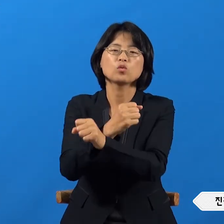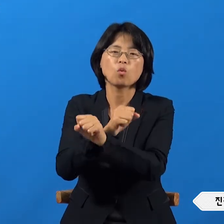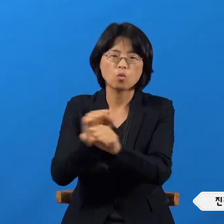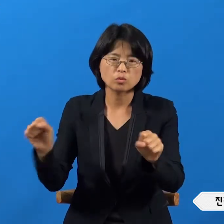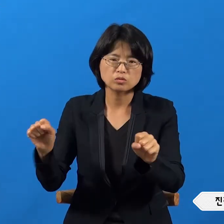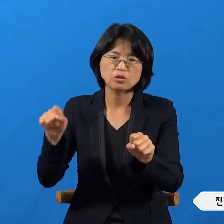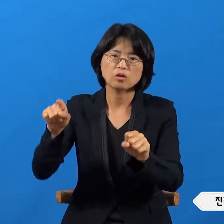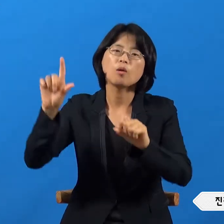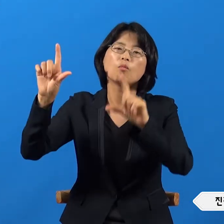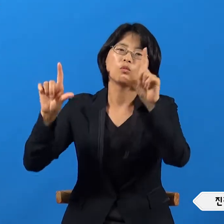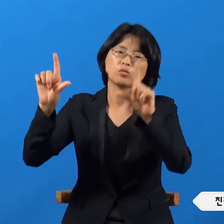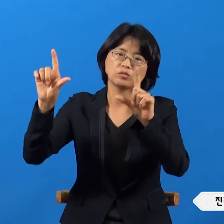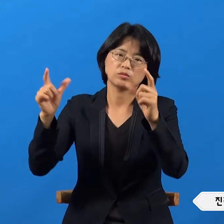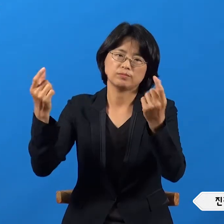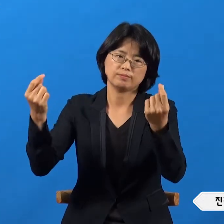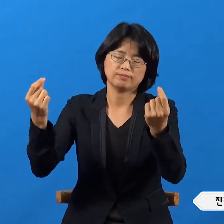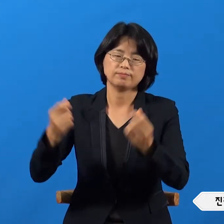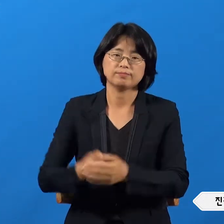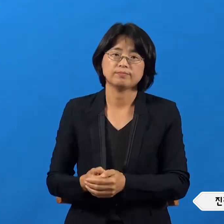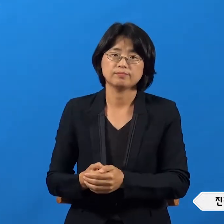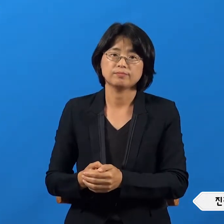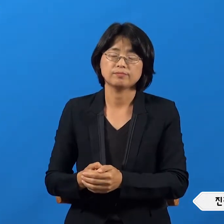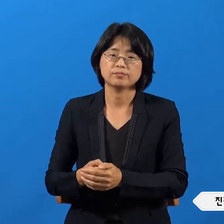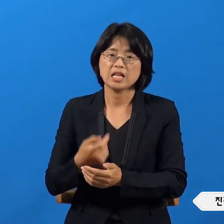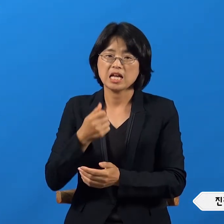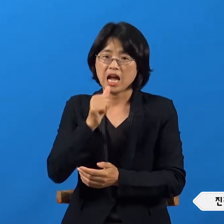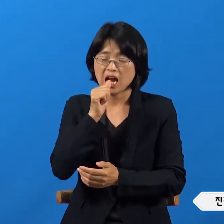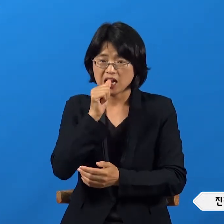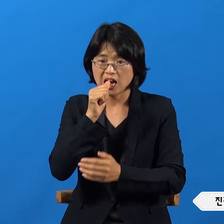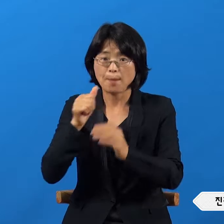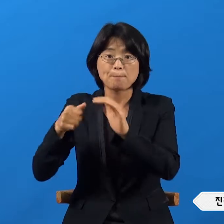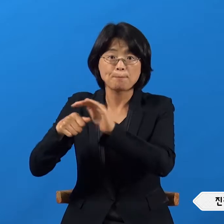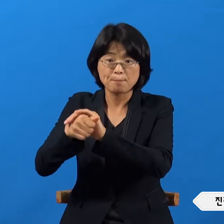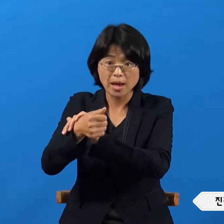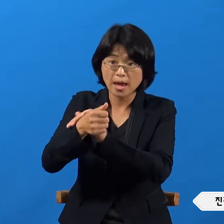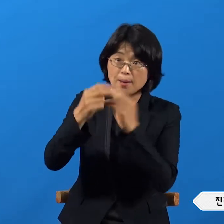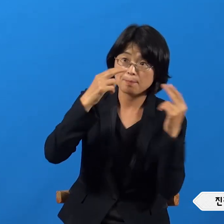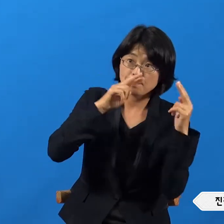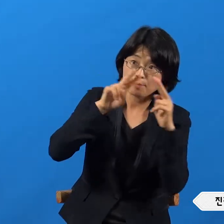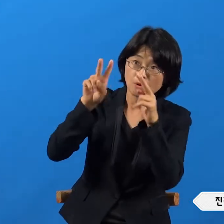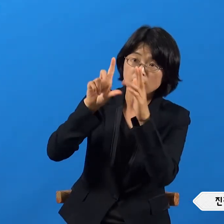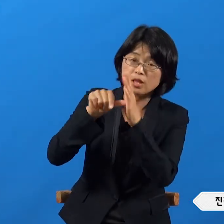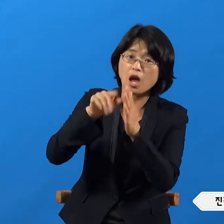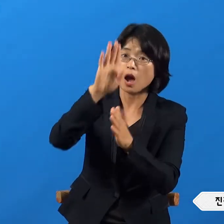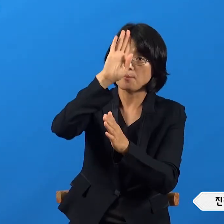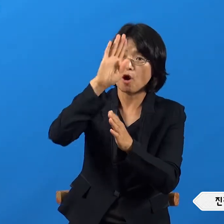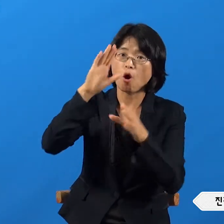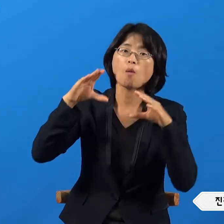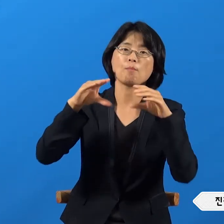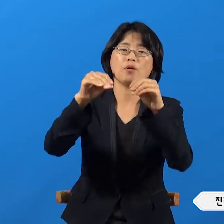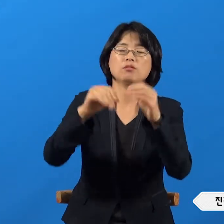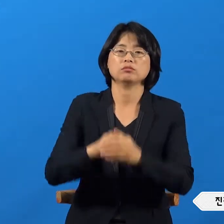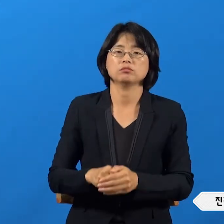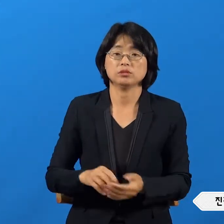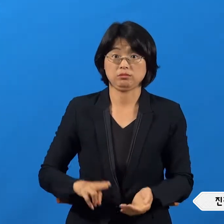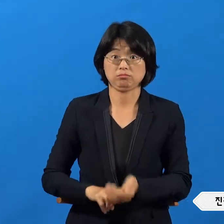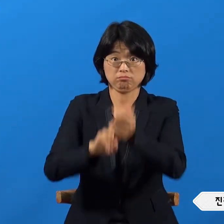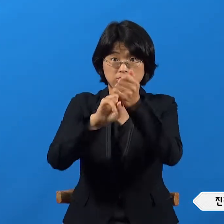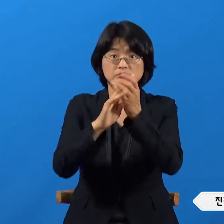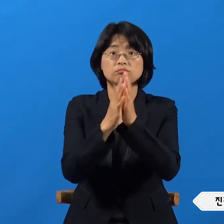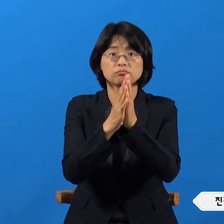놋뱀을 바라보는 순간 그들이 치유함을 입습니다. 기적이 일어나기 시작합니다. 새로워지기